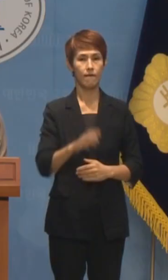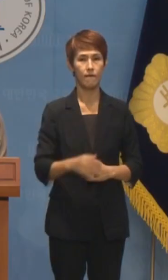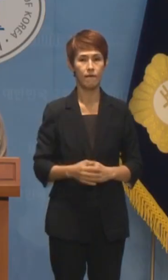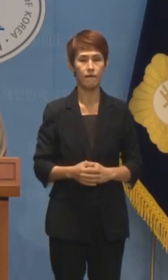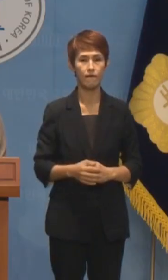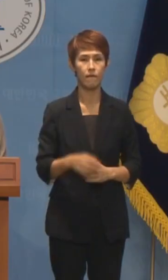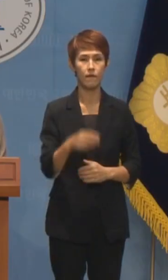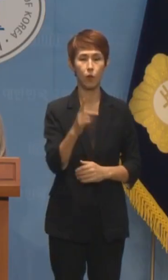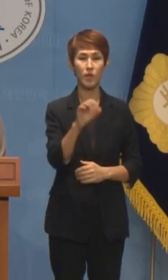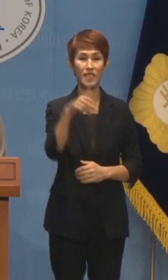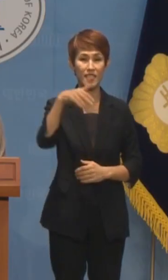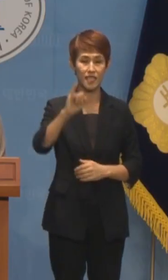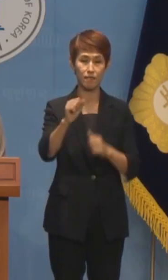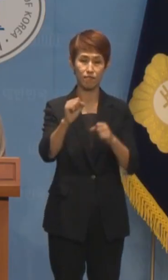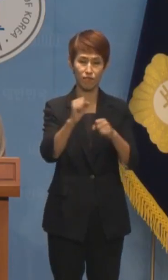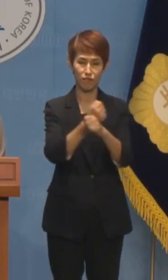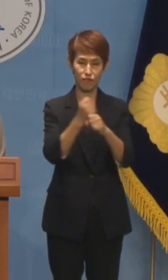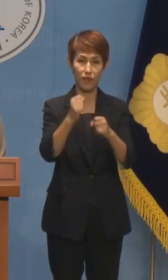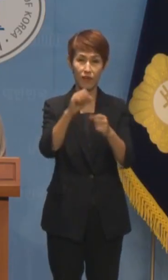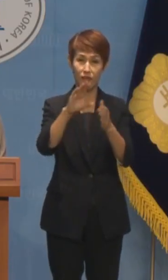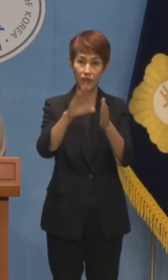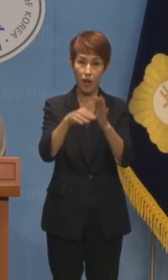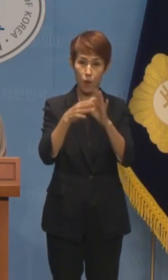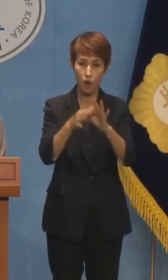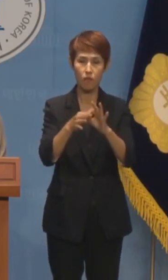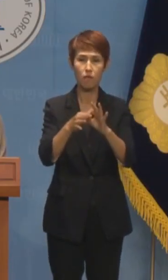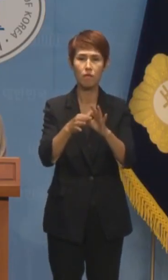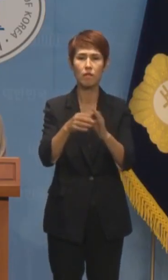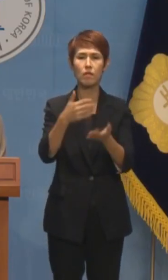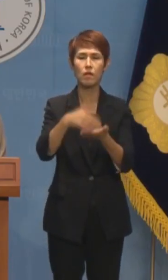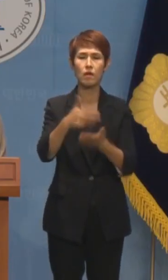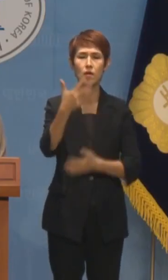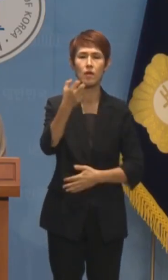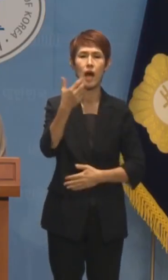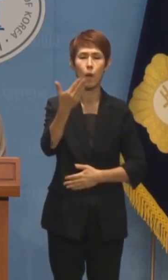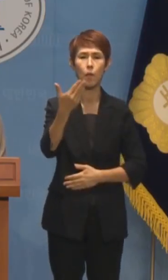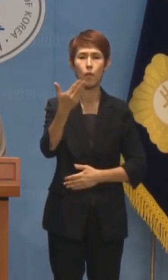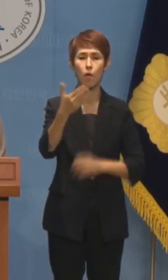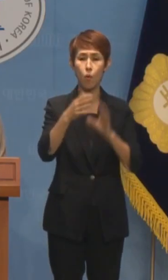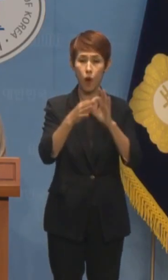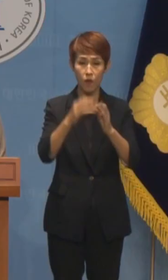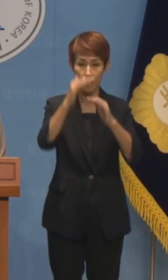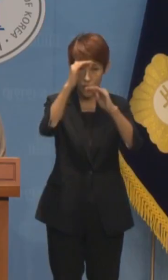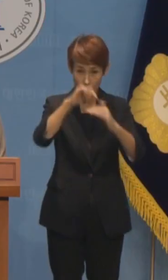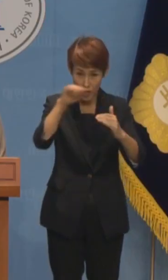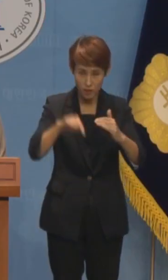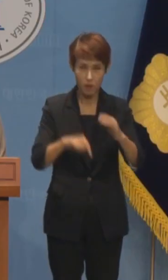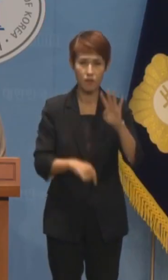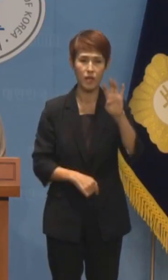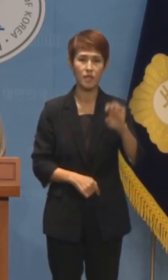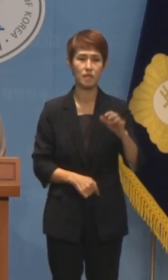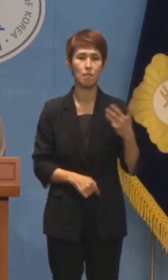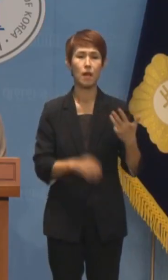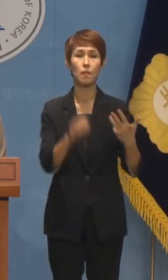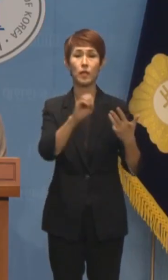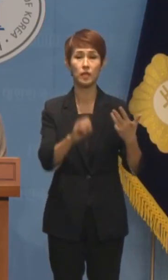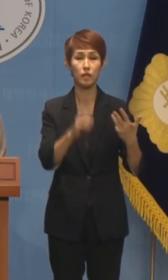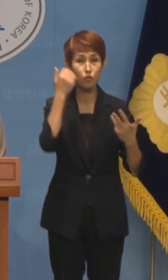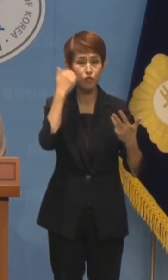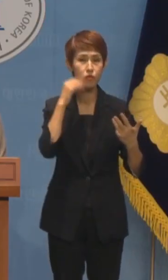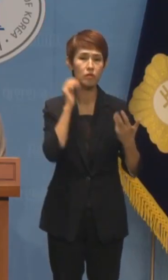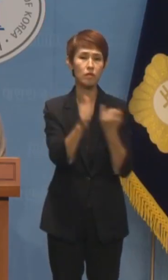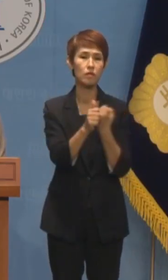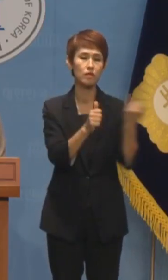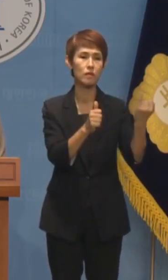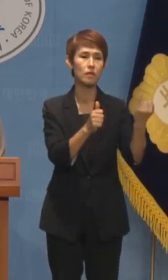도이치모터스 항소심에서 인정된 89건 통정거래 가운데 무려 48%가 김 여사의